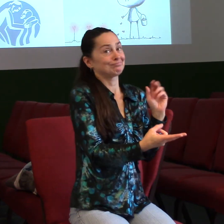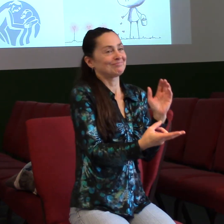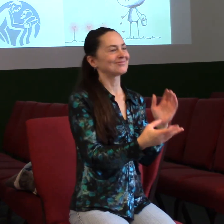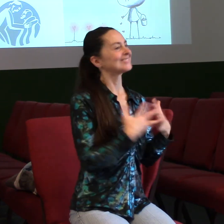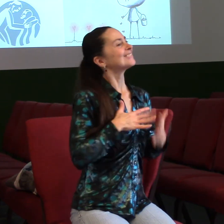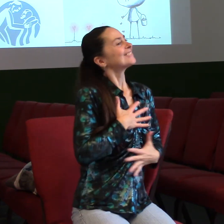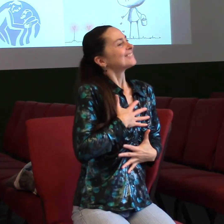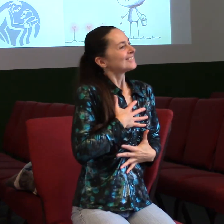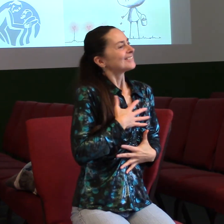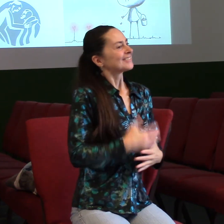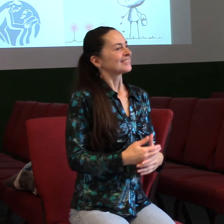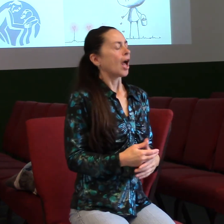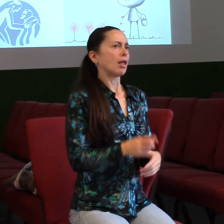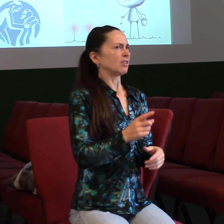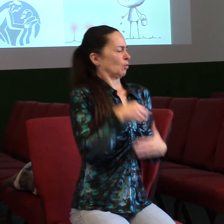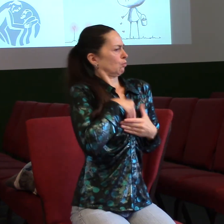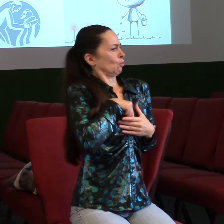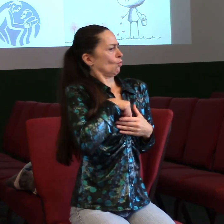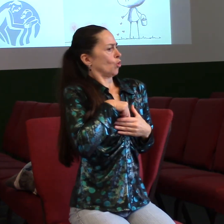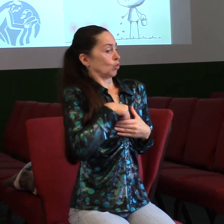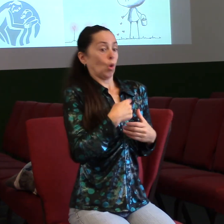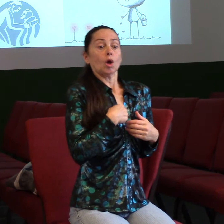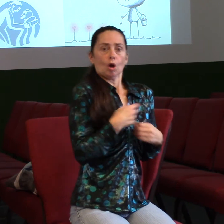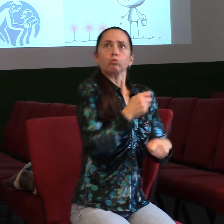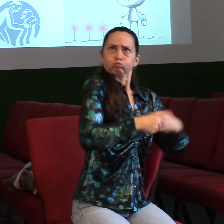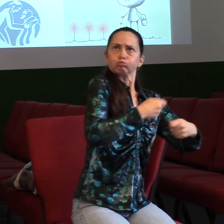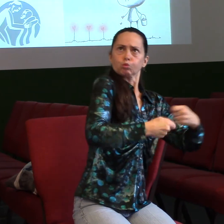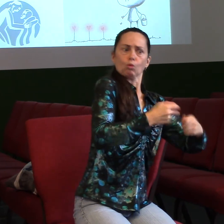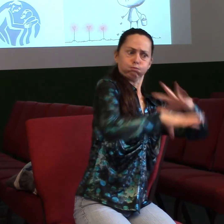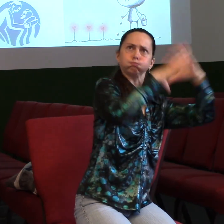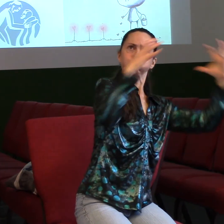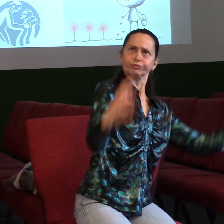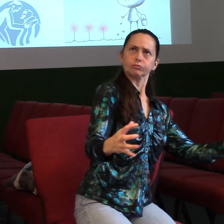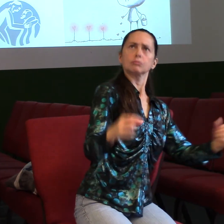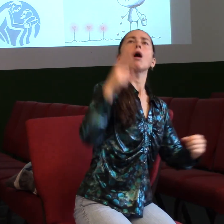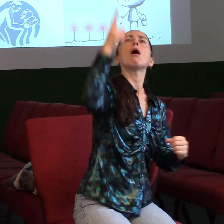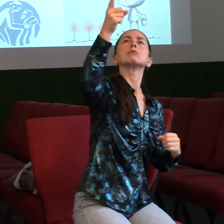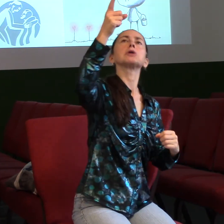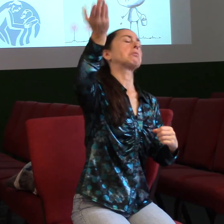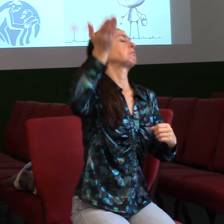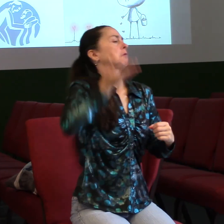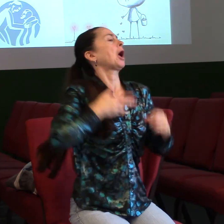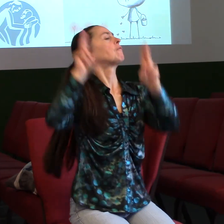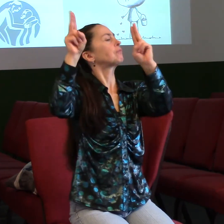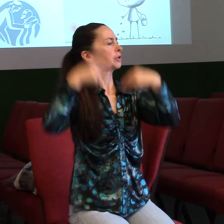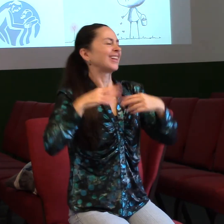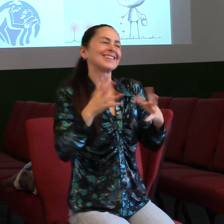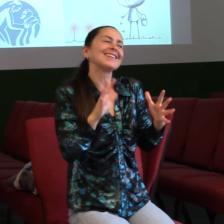Bože, ty mi to vrať. Ale dělám to, proč mám rád lidí, proč jim chci pro ně být požehnání. Takže nejenom, že nemáme krást,